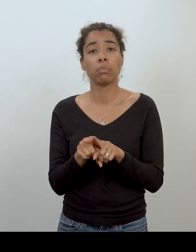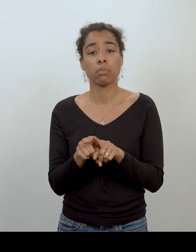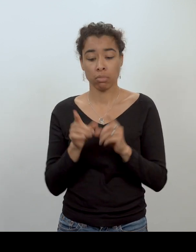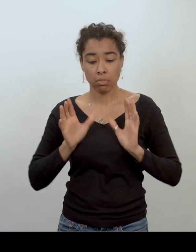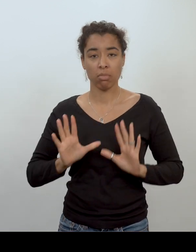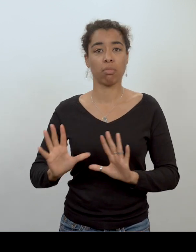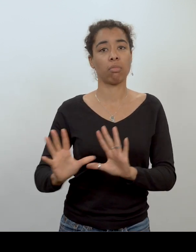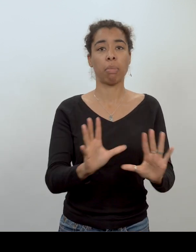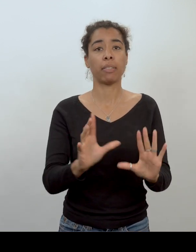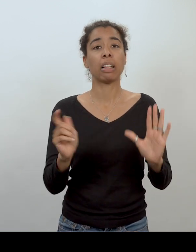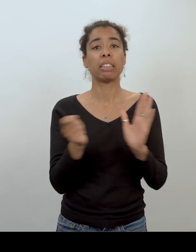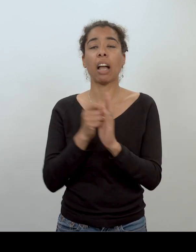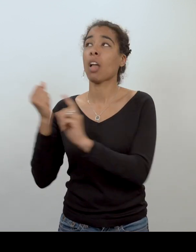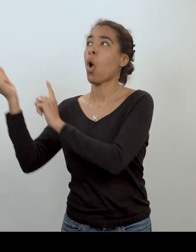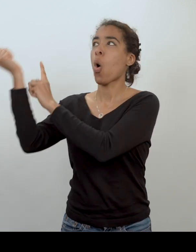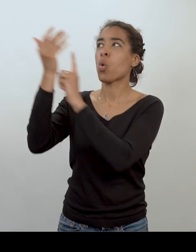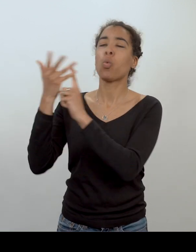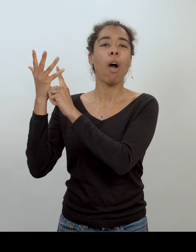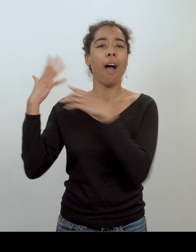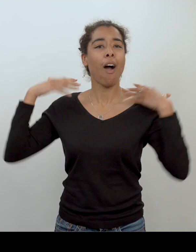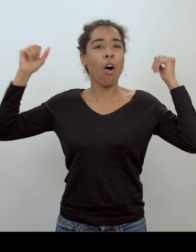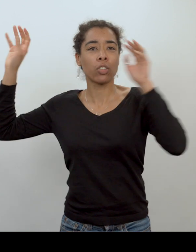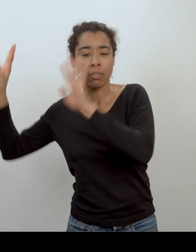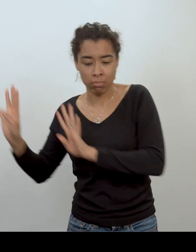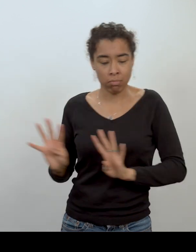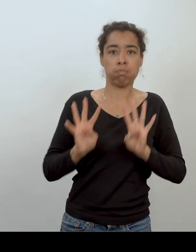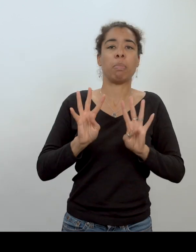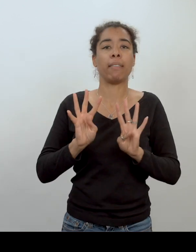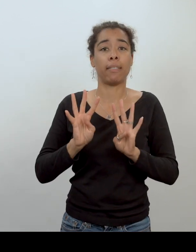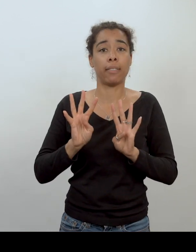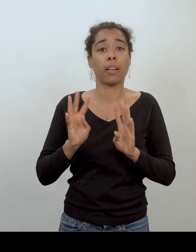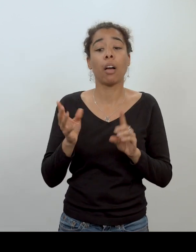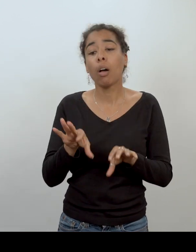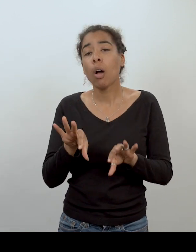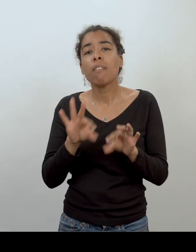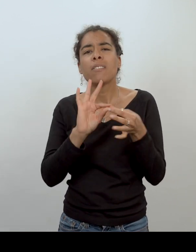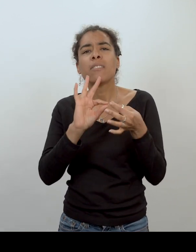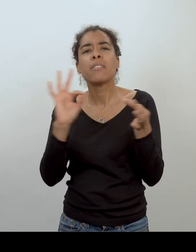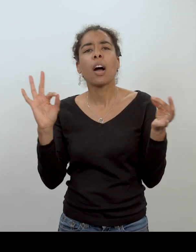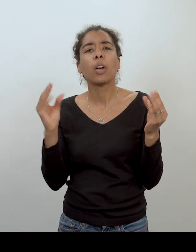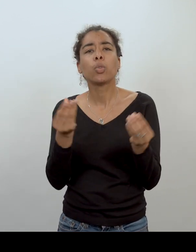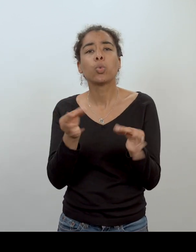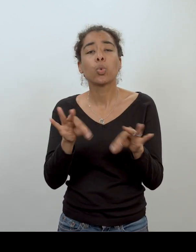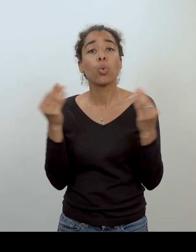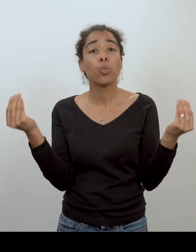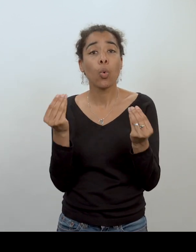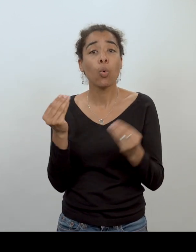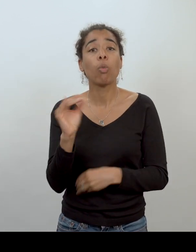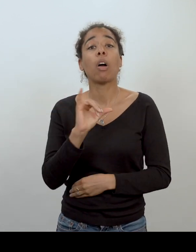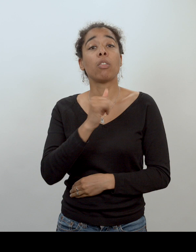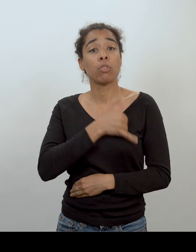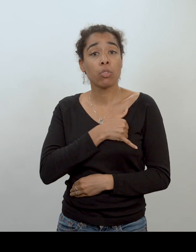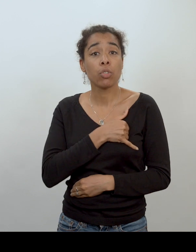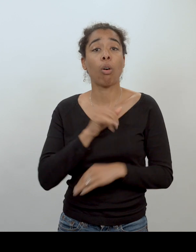lui, quand il viendra dans la gloire de son Père, avec les saints anges. » C'est dans l'évangile de Marc,